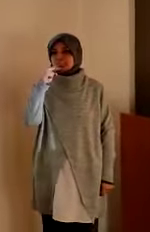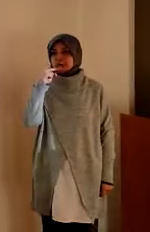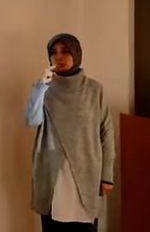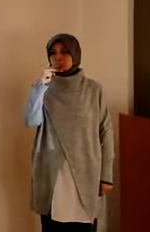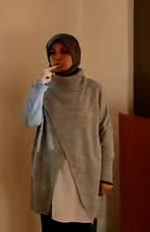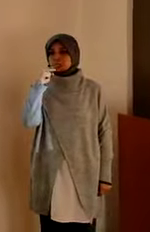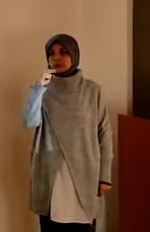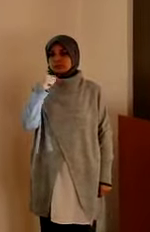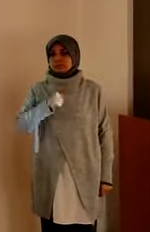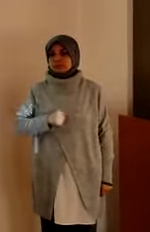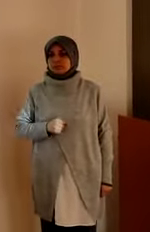konuşmak,